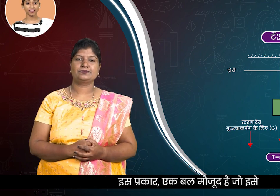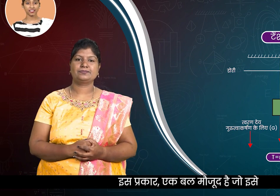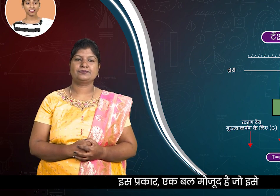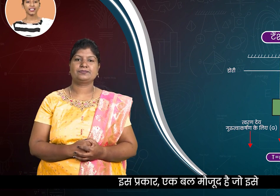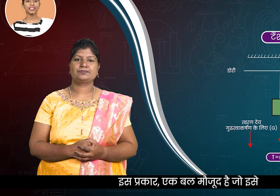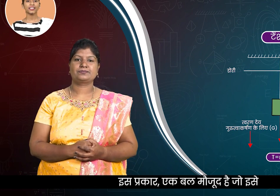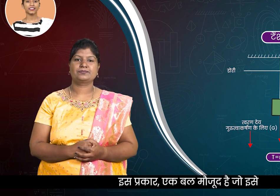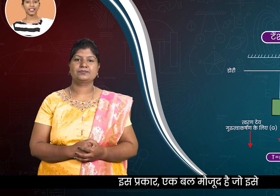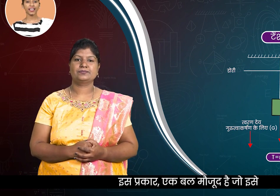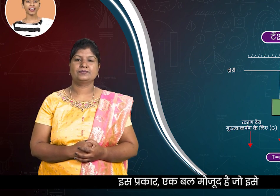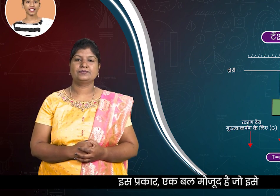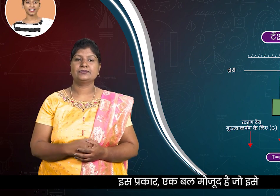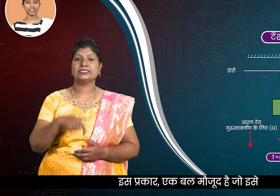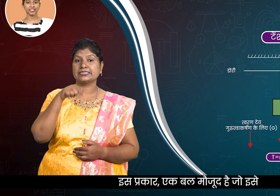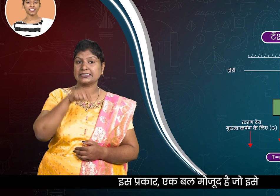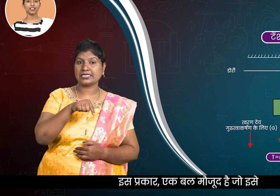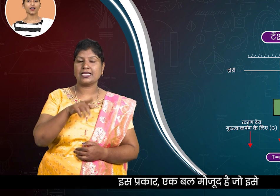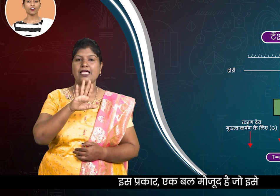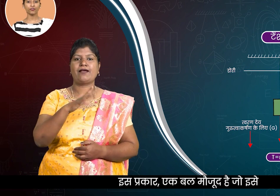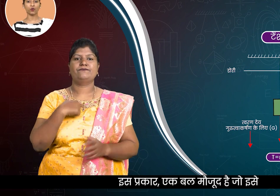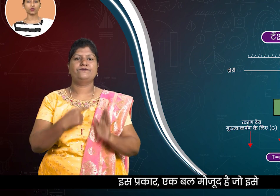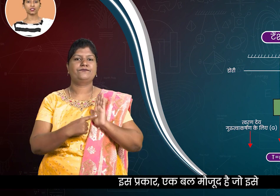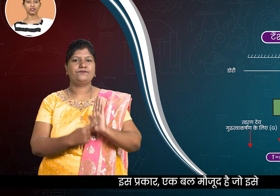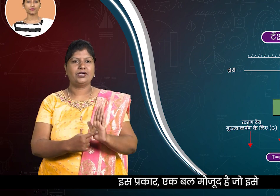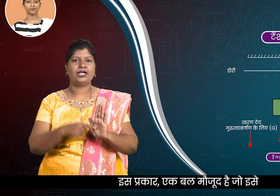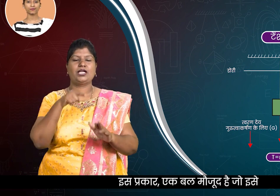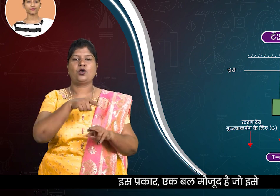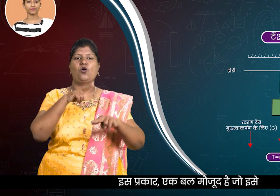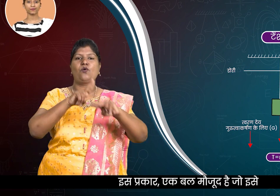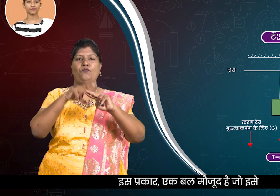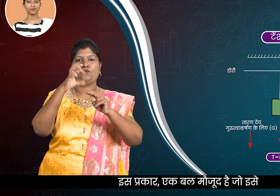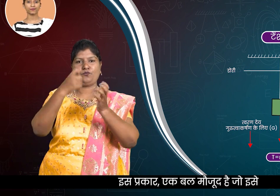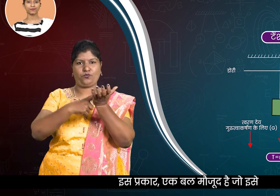इस प्रकार एक बल मौजूद है जो उसे